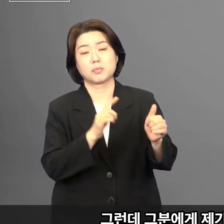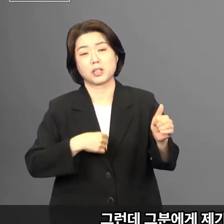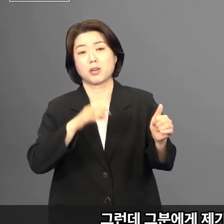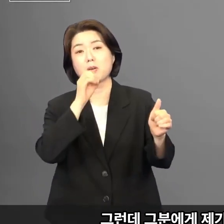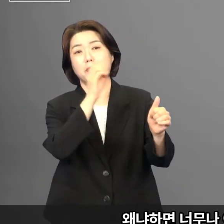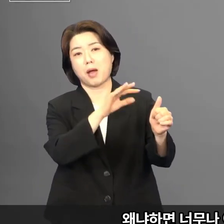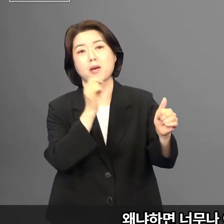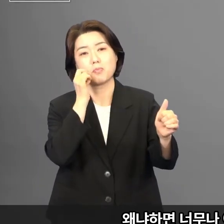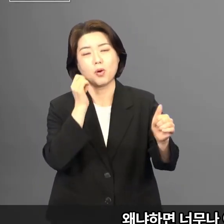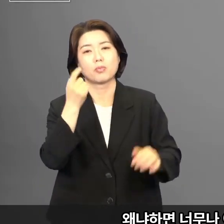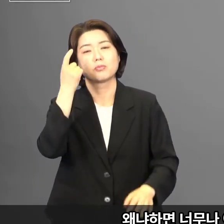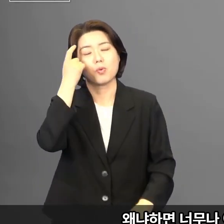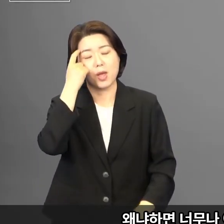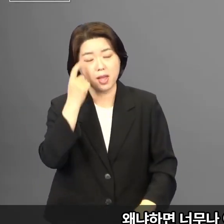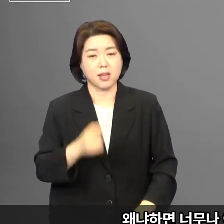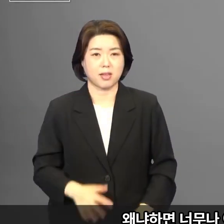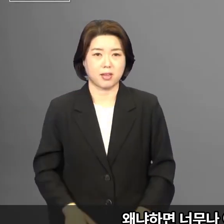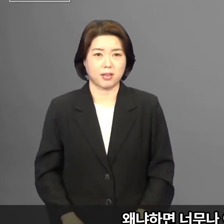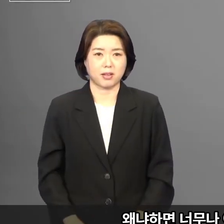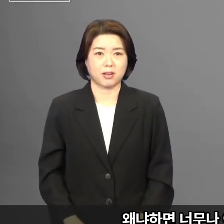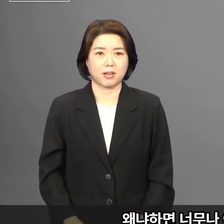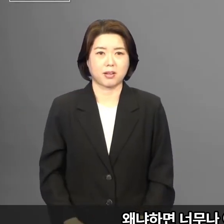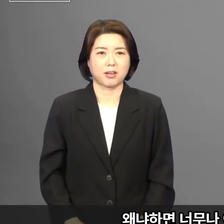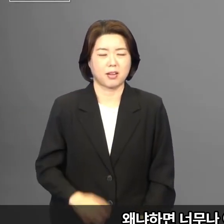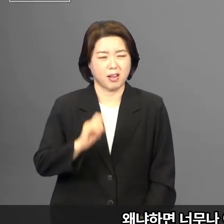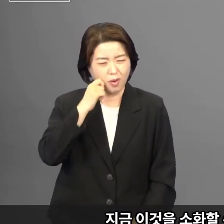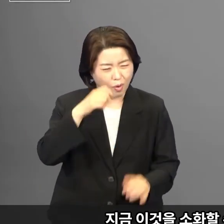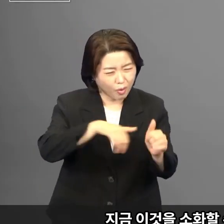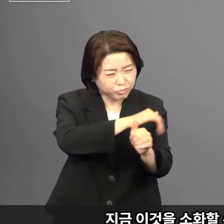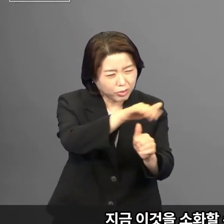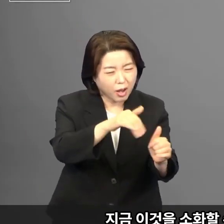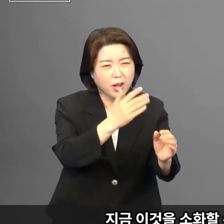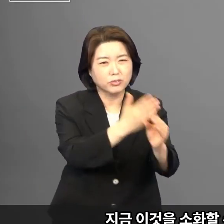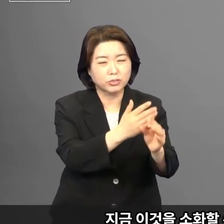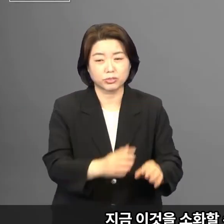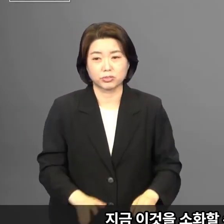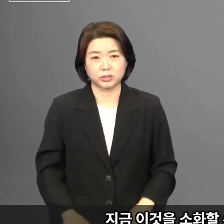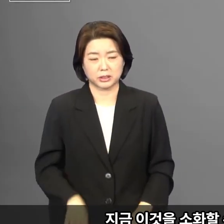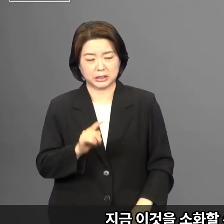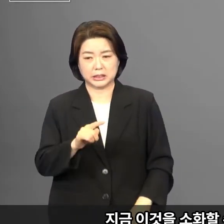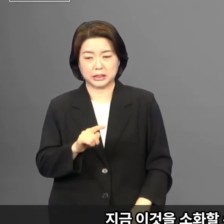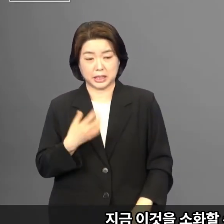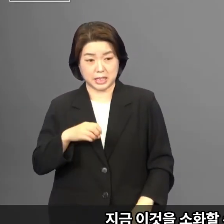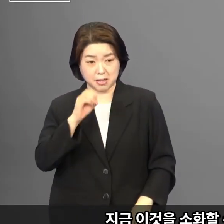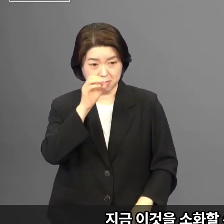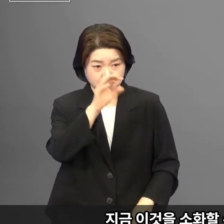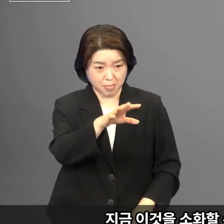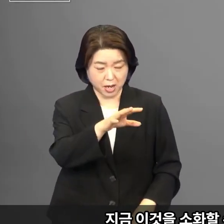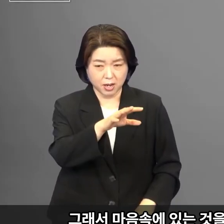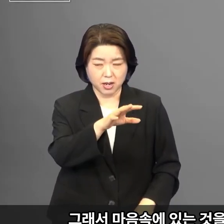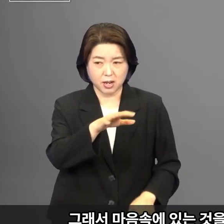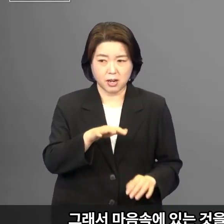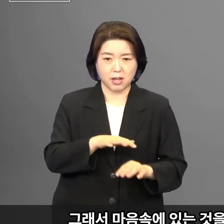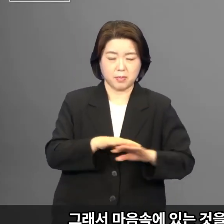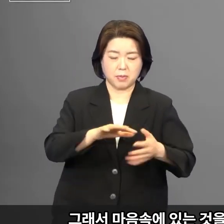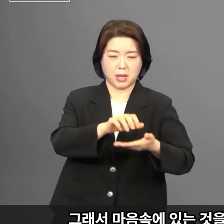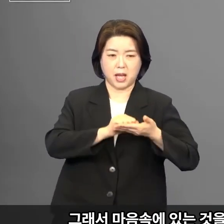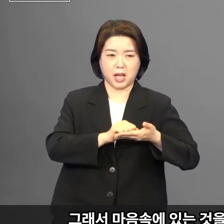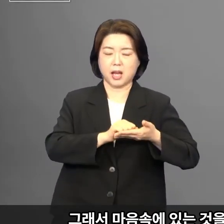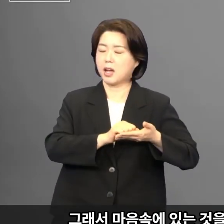말씀드릴 수는 없었습니다. 왜냐하면 너무나 어려운 상황이기 때문에 지금 이것을 소화할 수 있는 상황은 아니었어요.